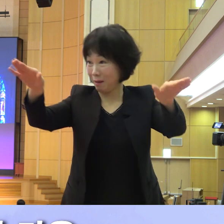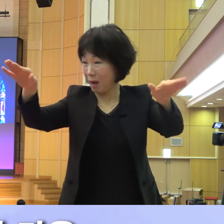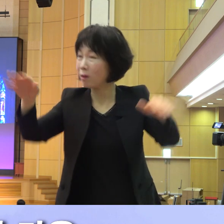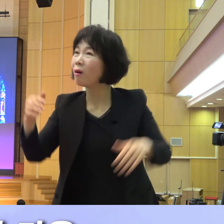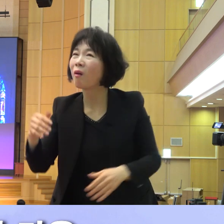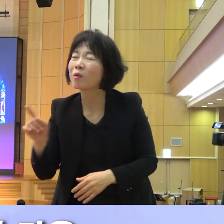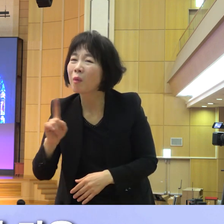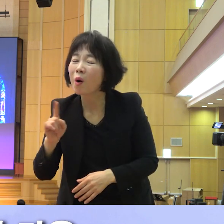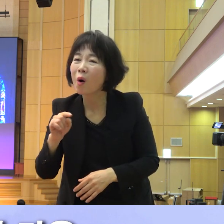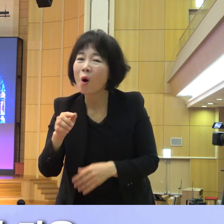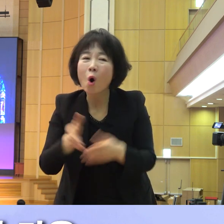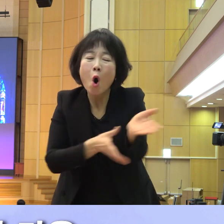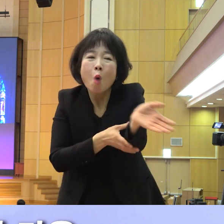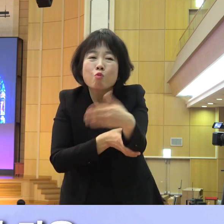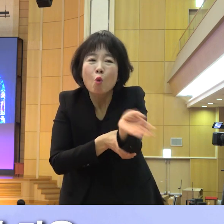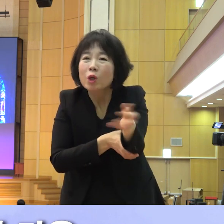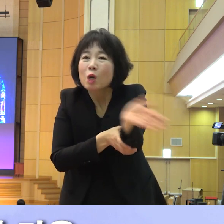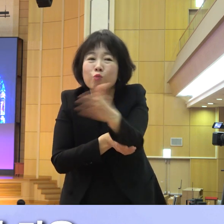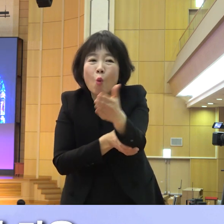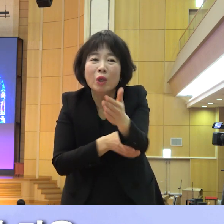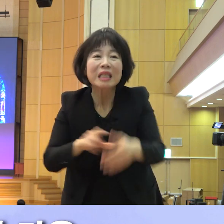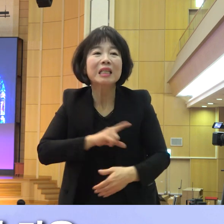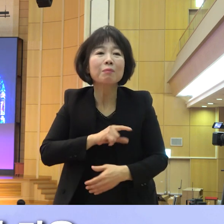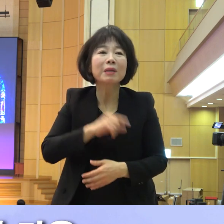가시물고기라고 하는 것 여러분 잘 알겠지요.